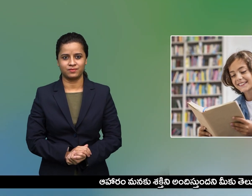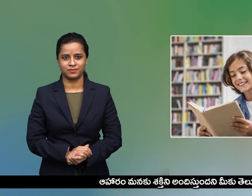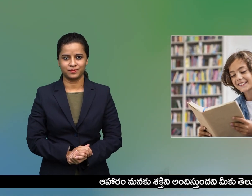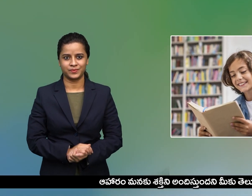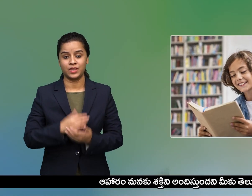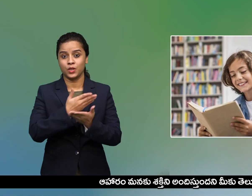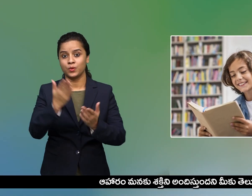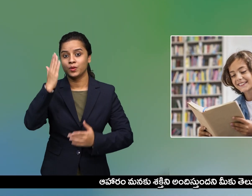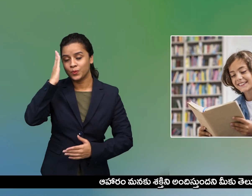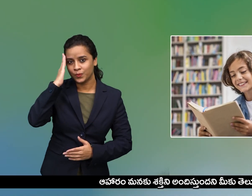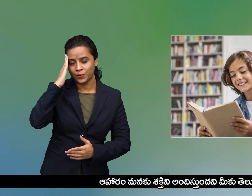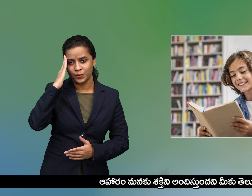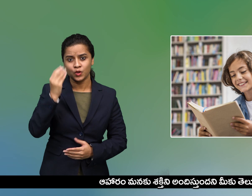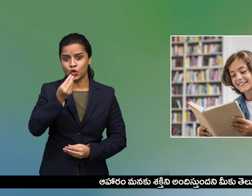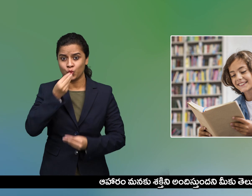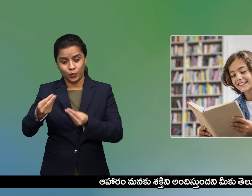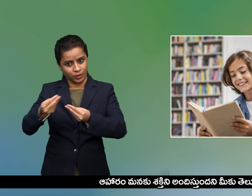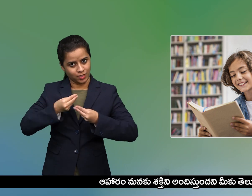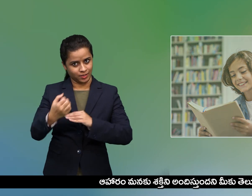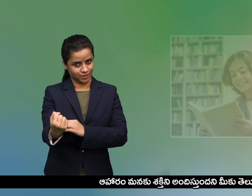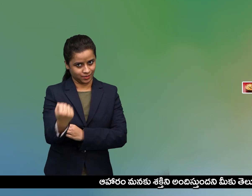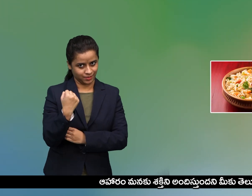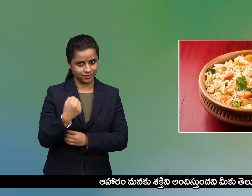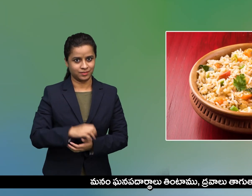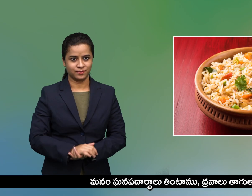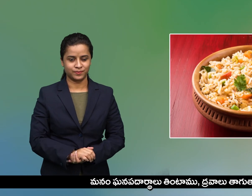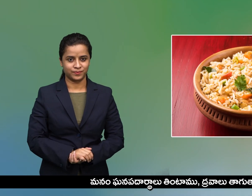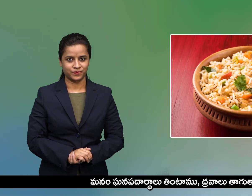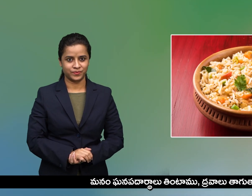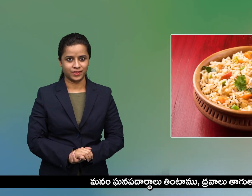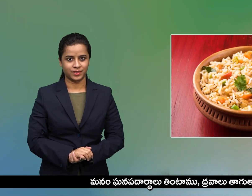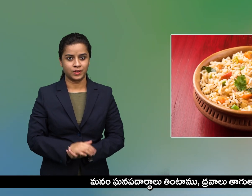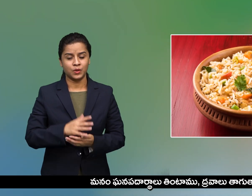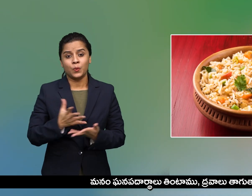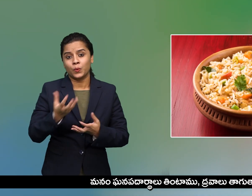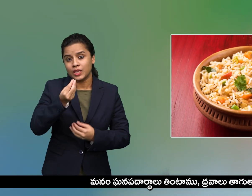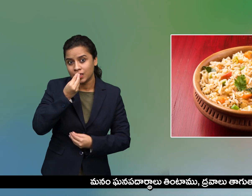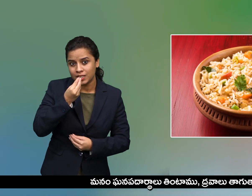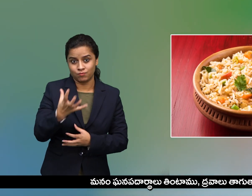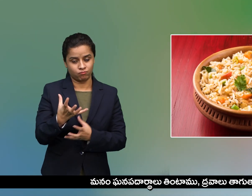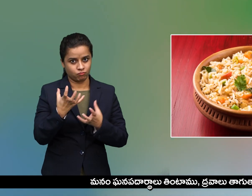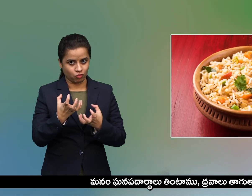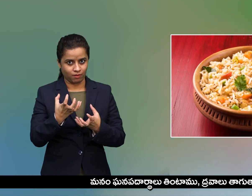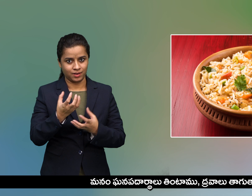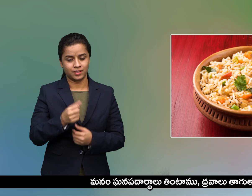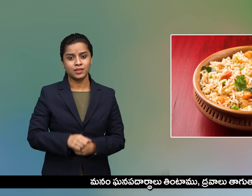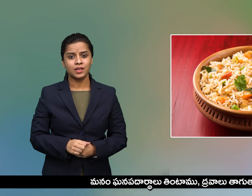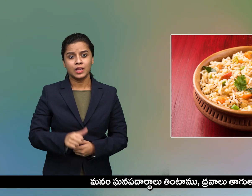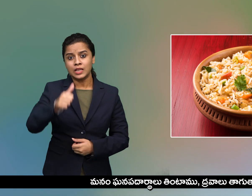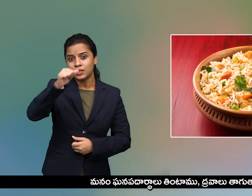ఆహారం మనకు శక్తిని అందిస్తుందని మీకు తెలుసు. మనం ఘన పదార్థాలు తింటాము, ద్రవాలు